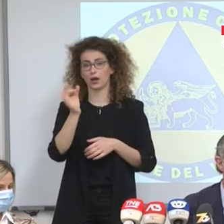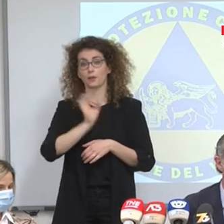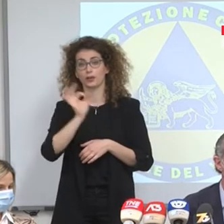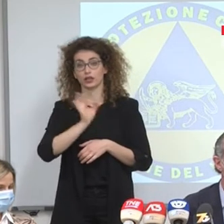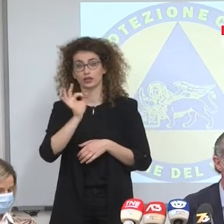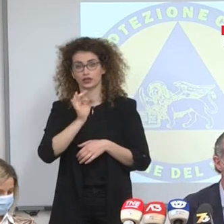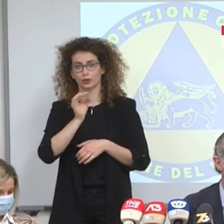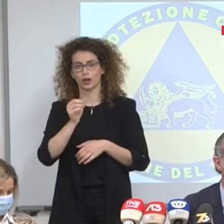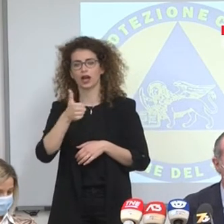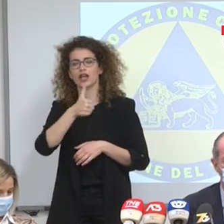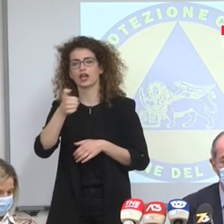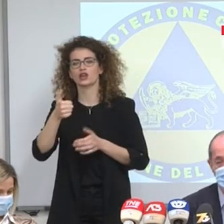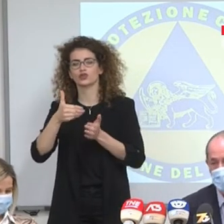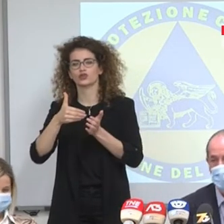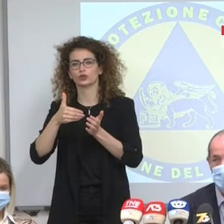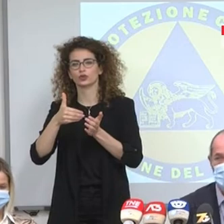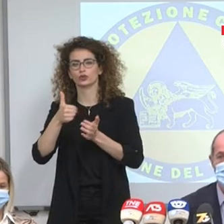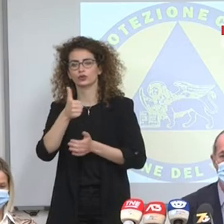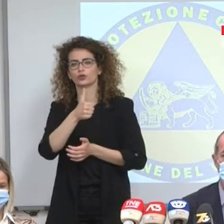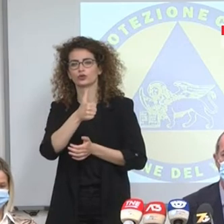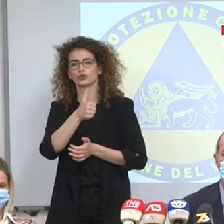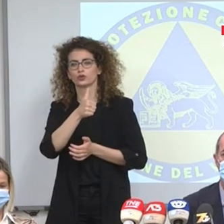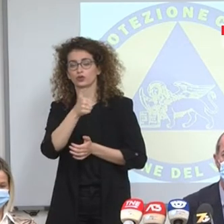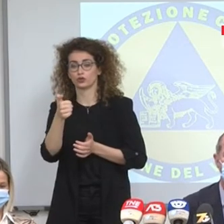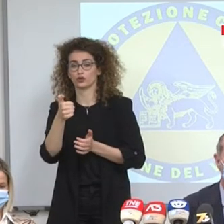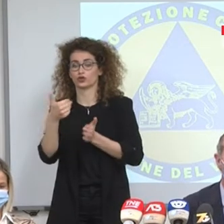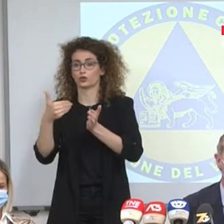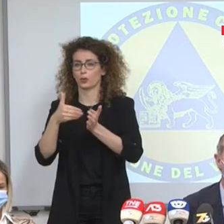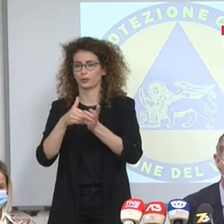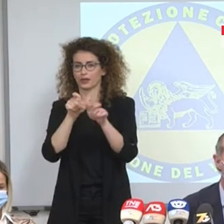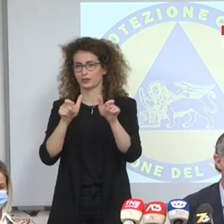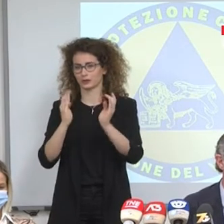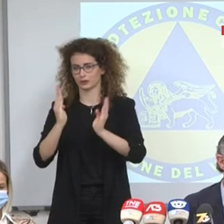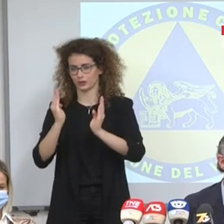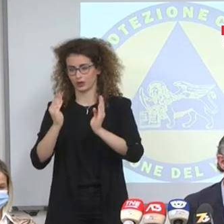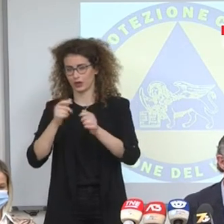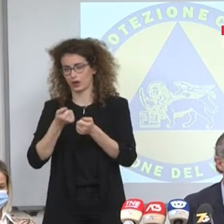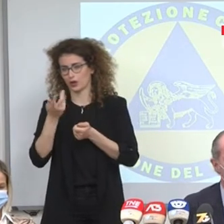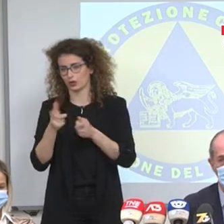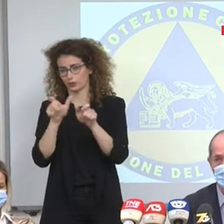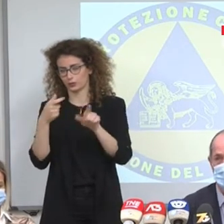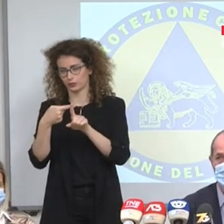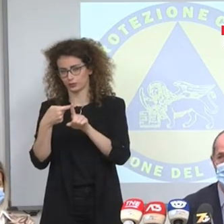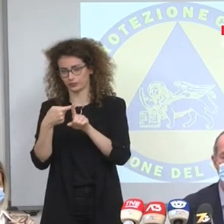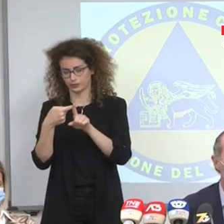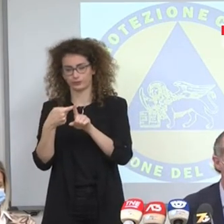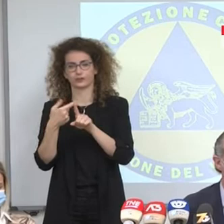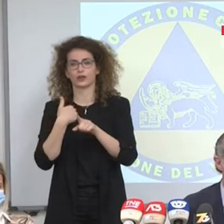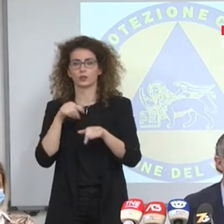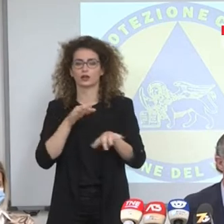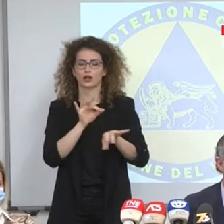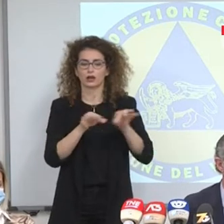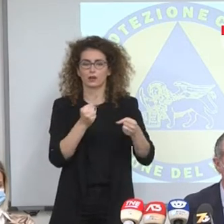all'incidenza dei 100.000 su del numero dei positivi su 100.000 e il coefficiente di riempimento di terapie intensive e